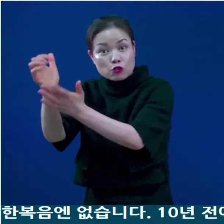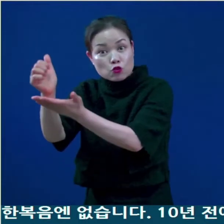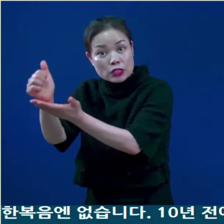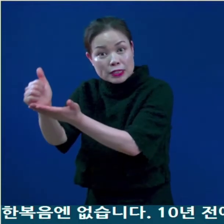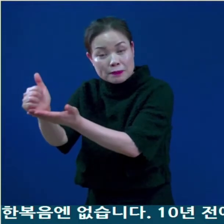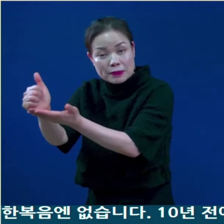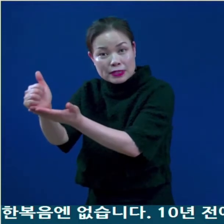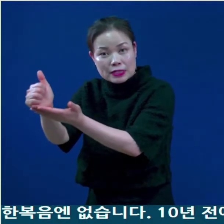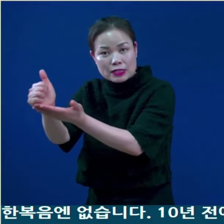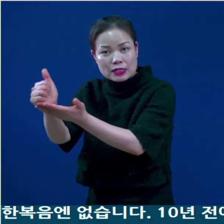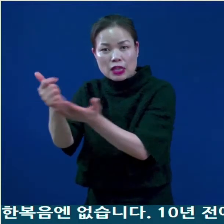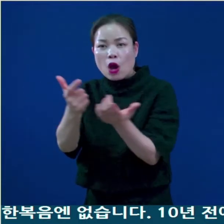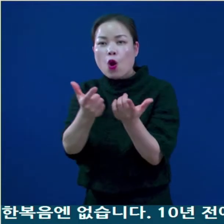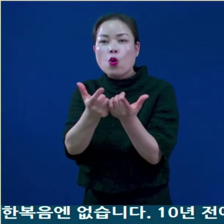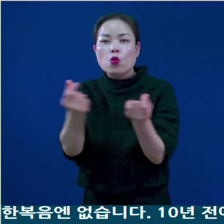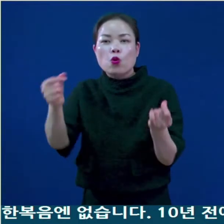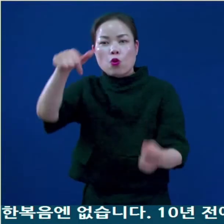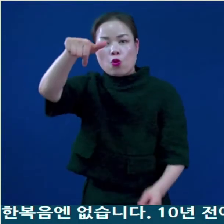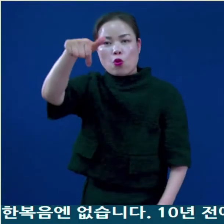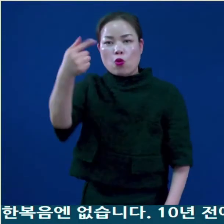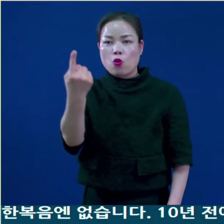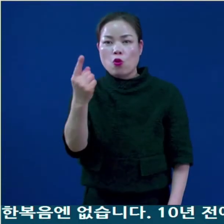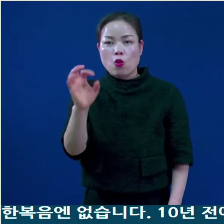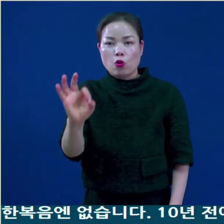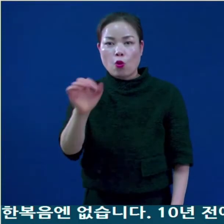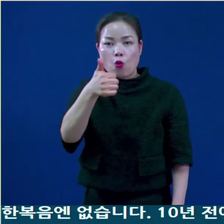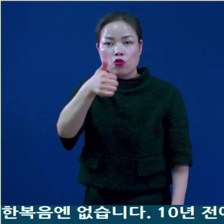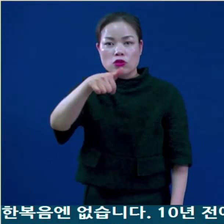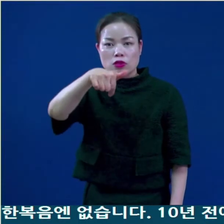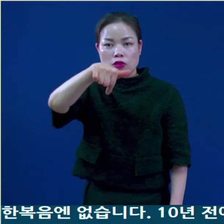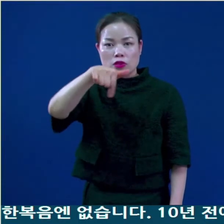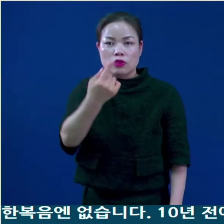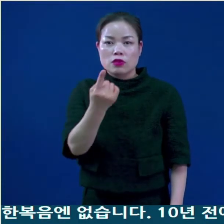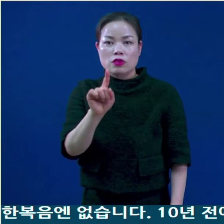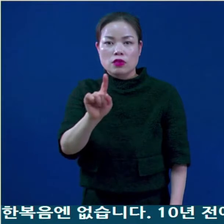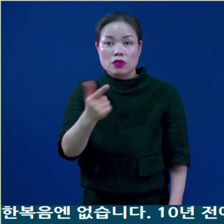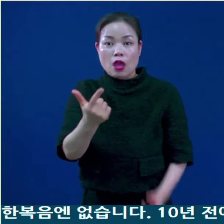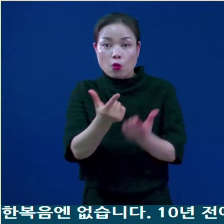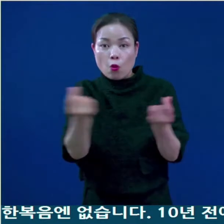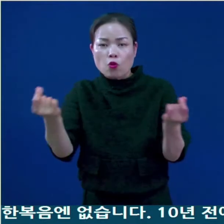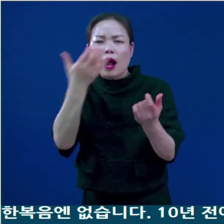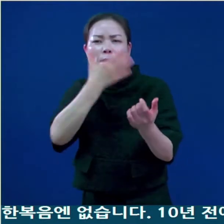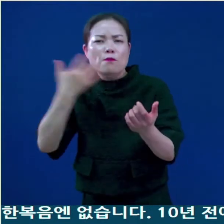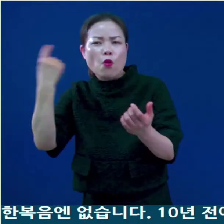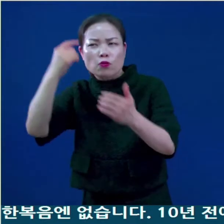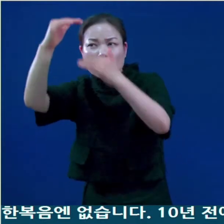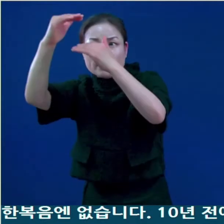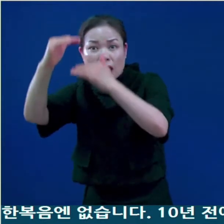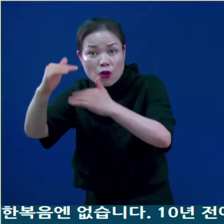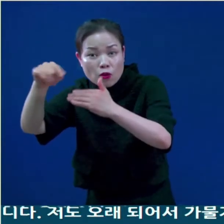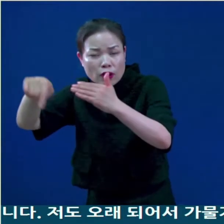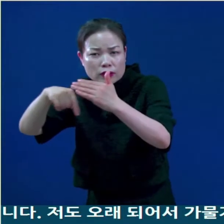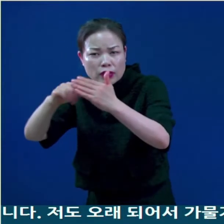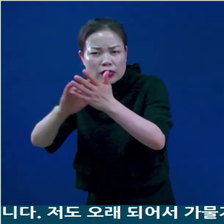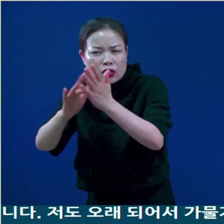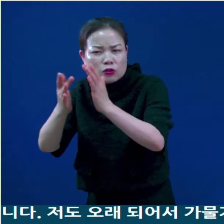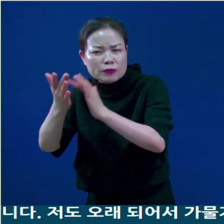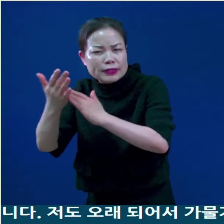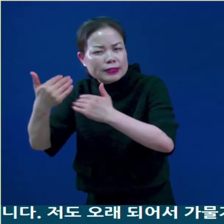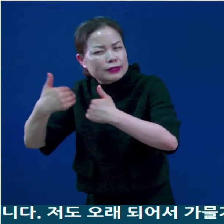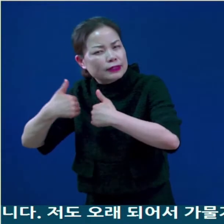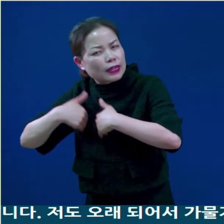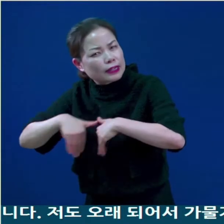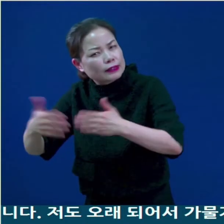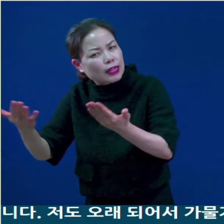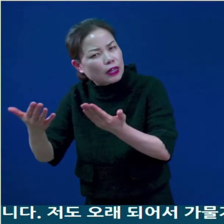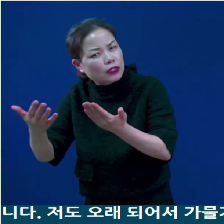예수님이 그 공관복음에 있는 이야기 중에서 예수님이 조금 연약해 보인